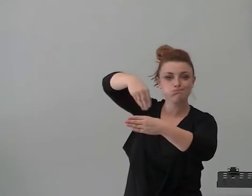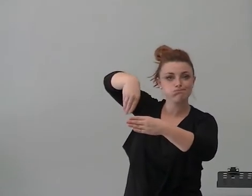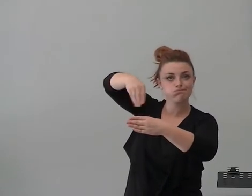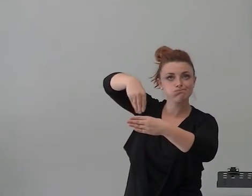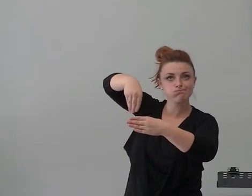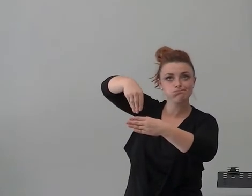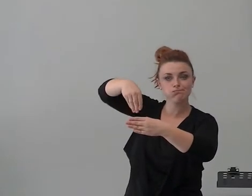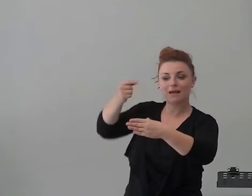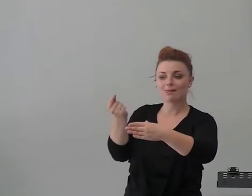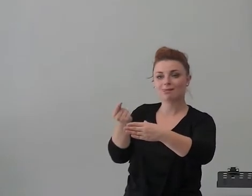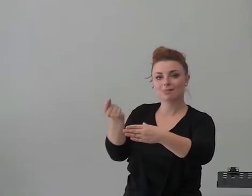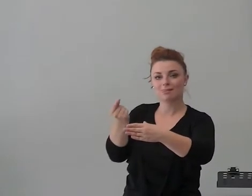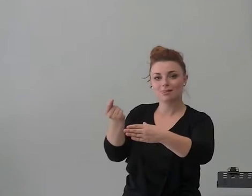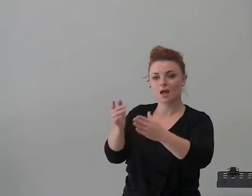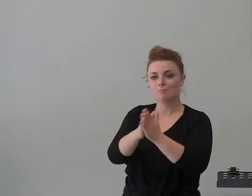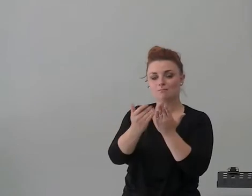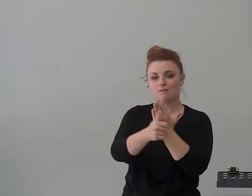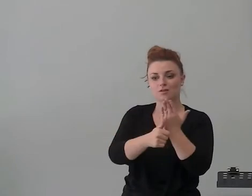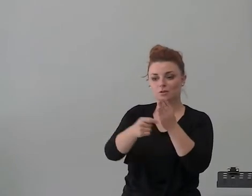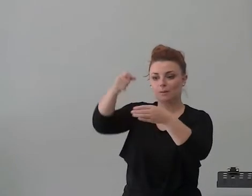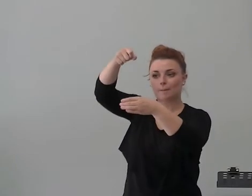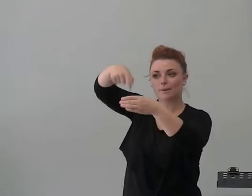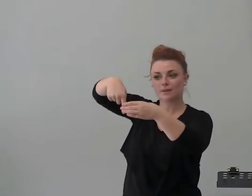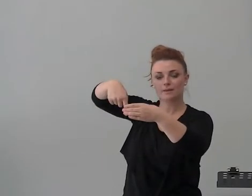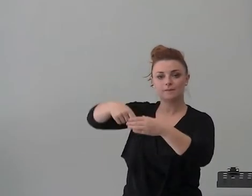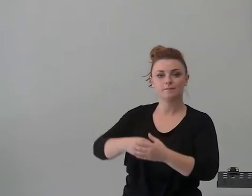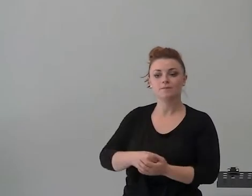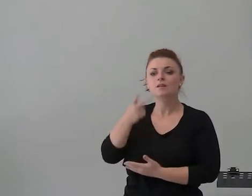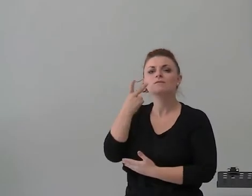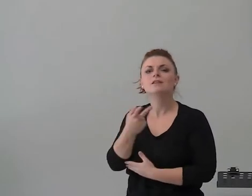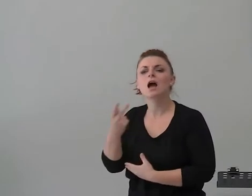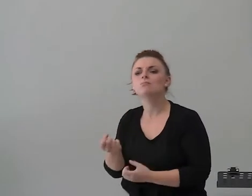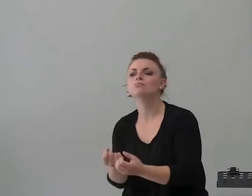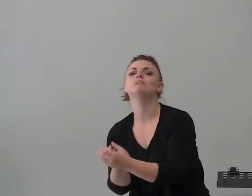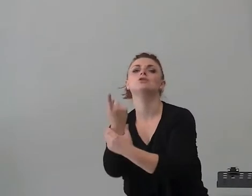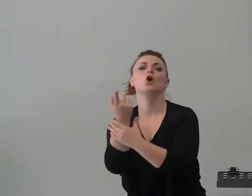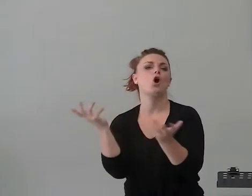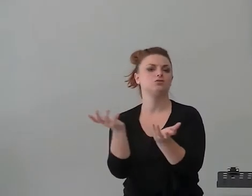il seme del Vangelo e vediamo cosa cresce.